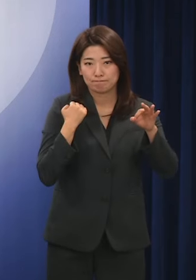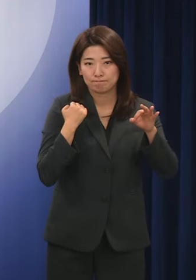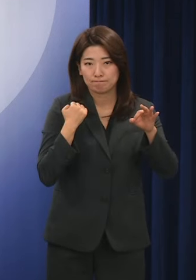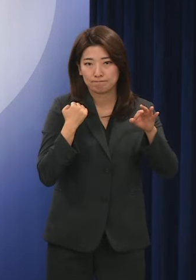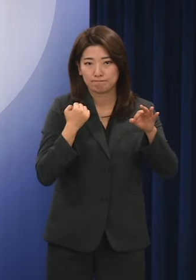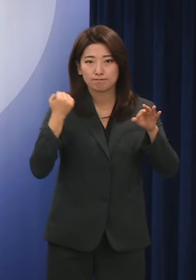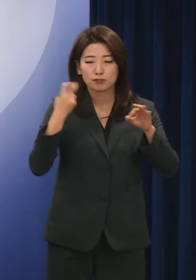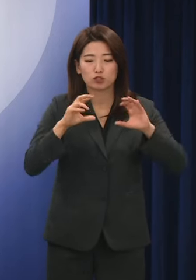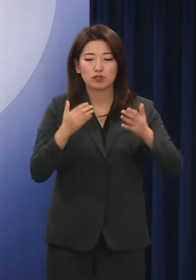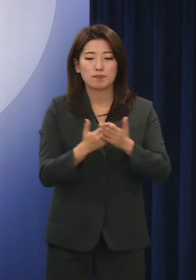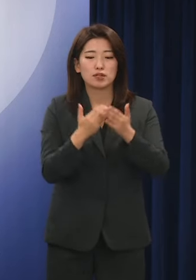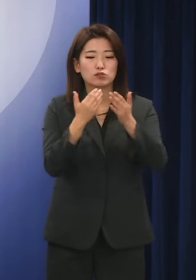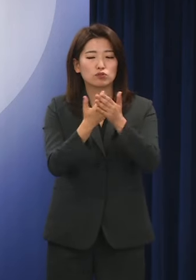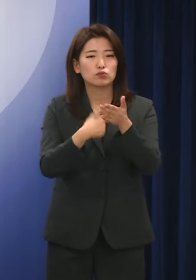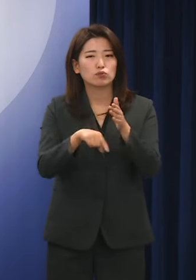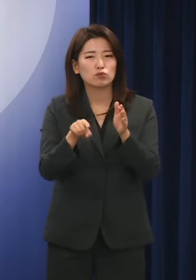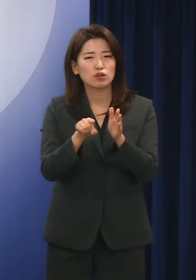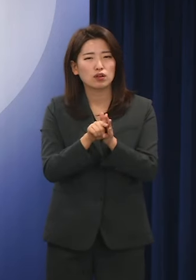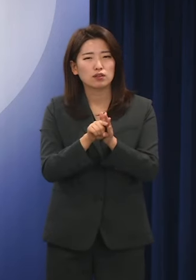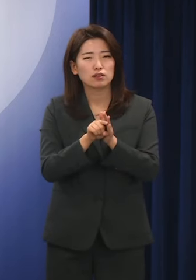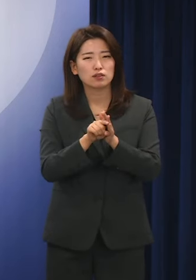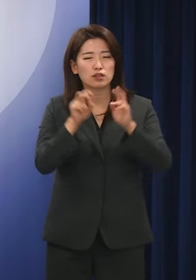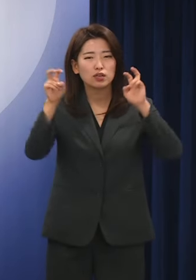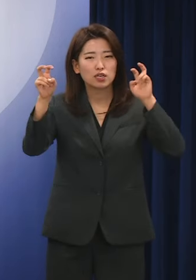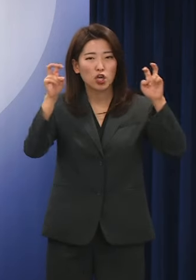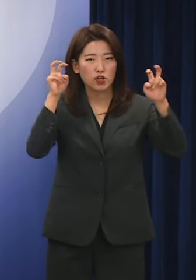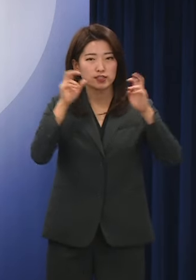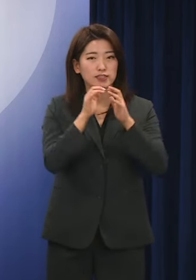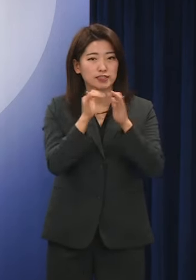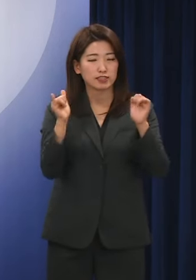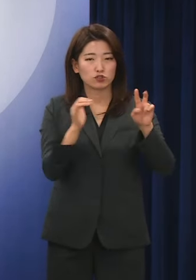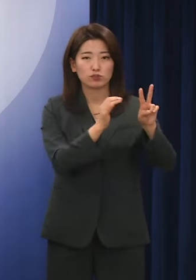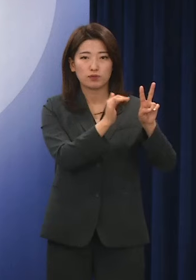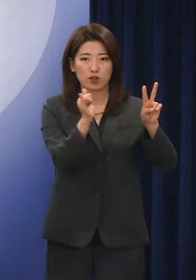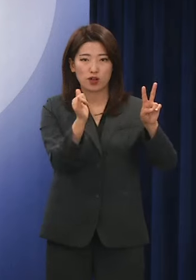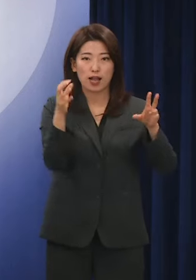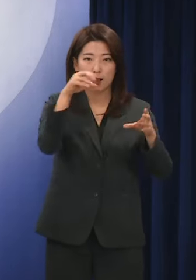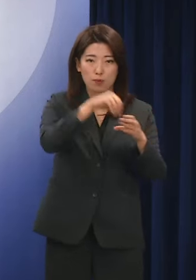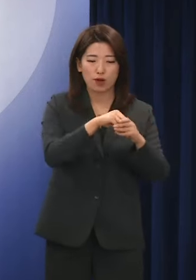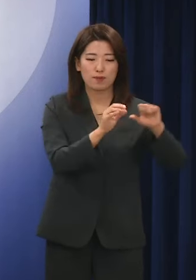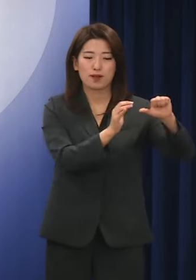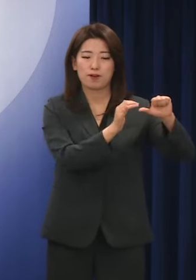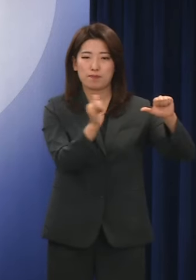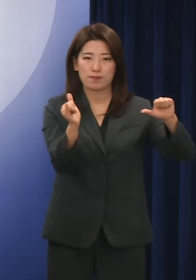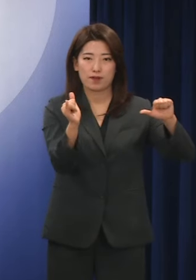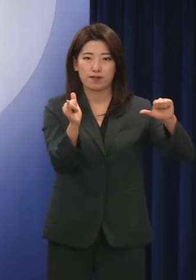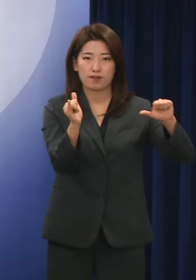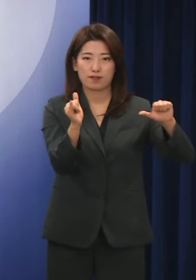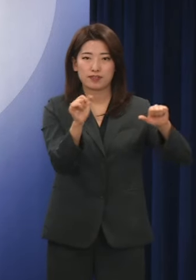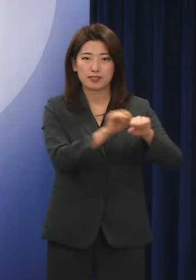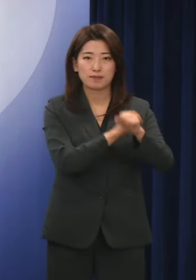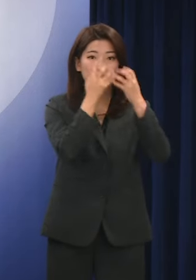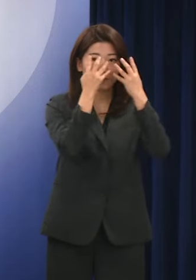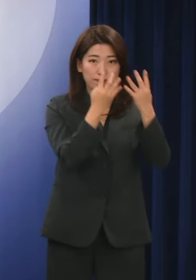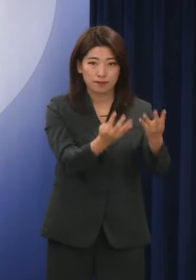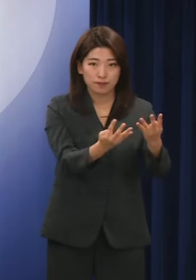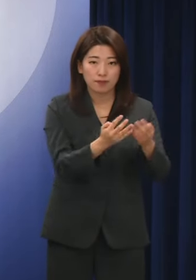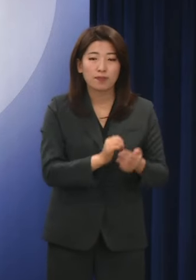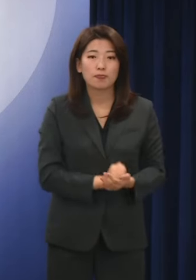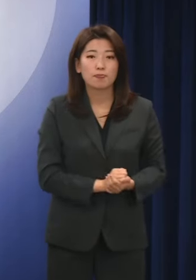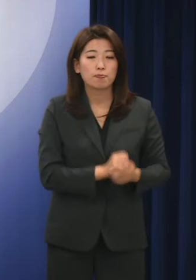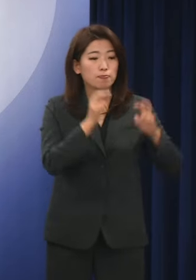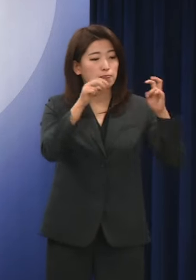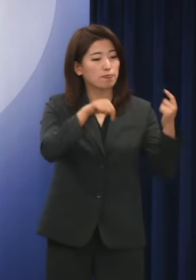국가 경제 성장에 기여할 수 있는 주요 기업인 2명을 포함한 5명을 사면하여 기업 활동을